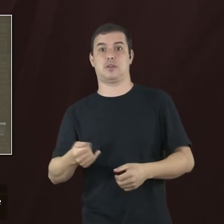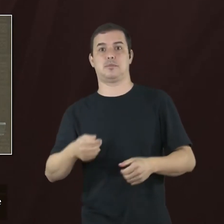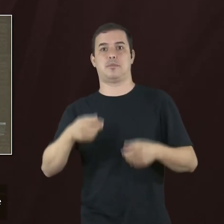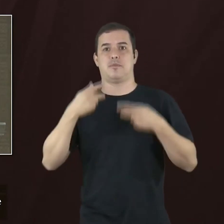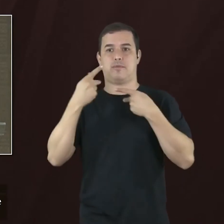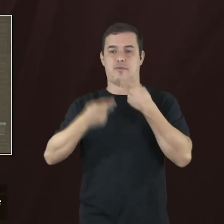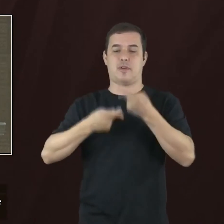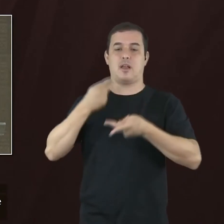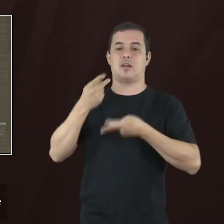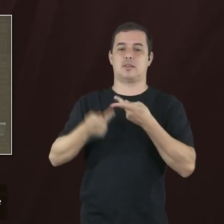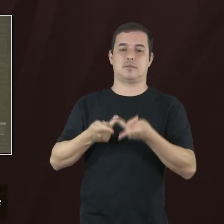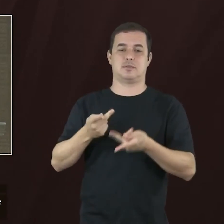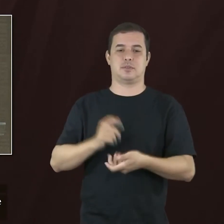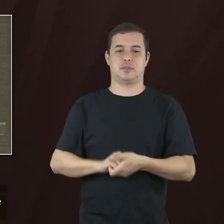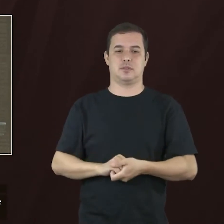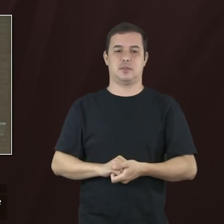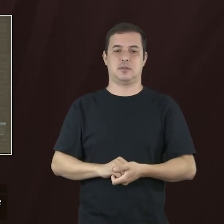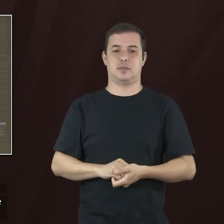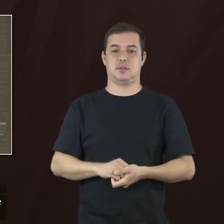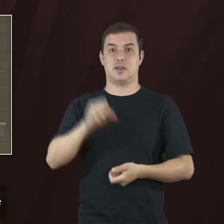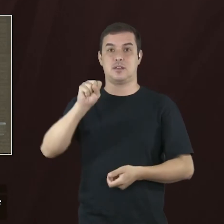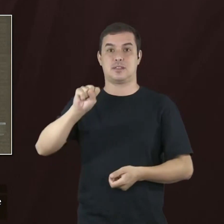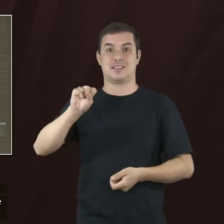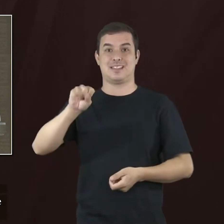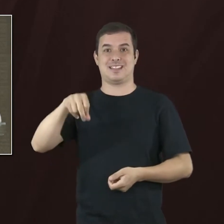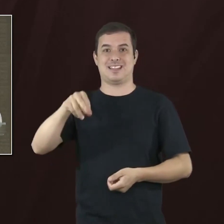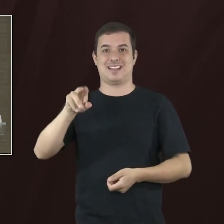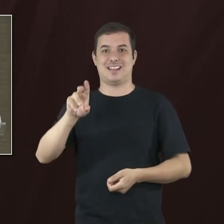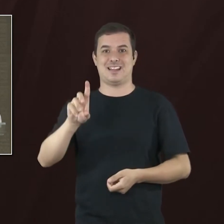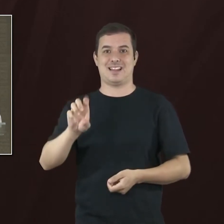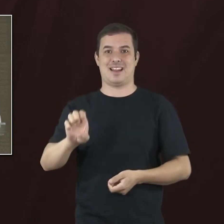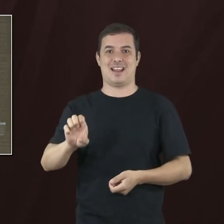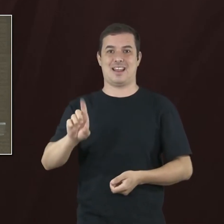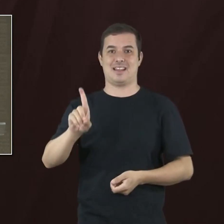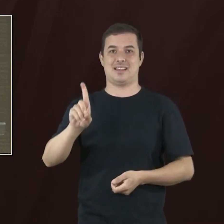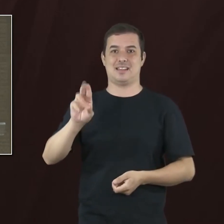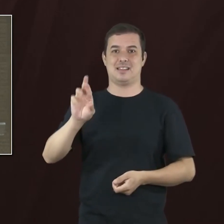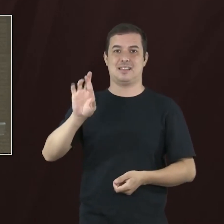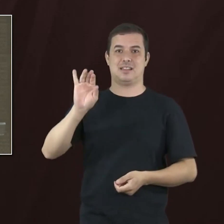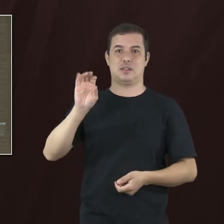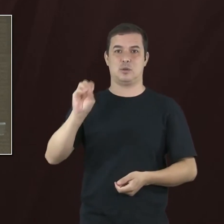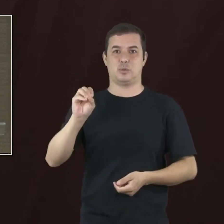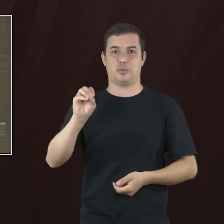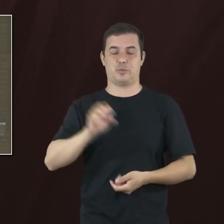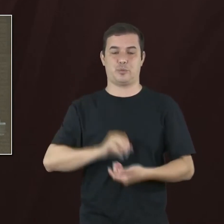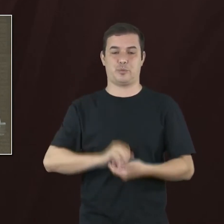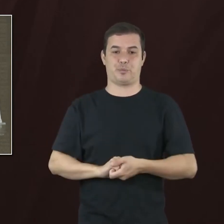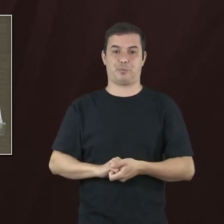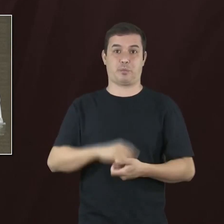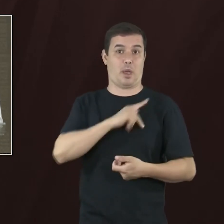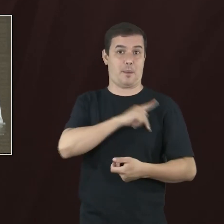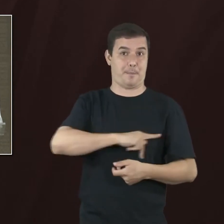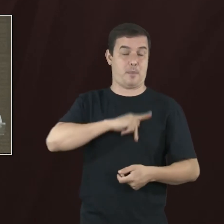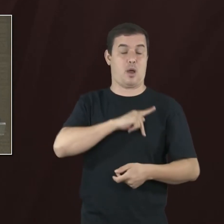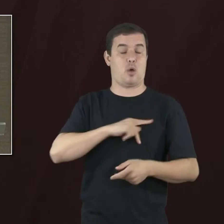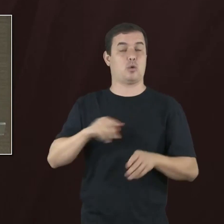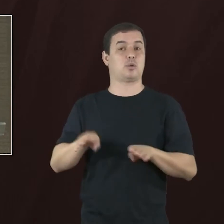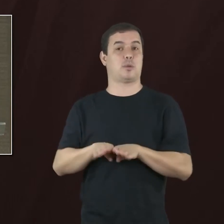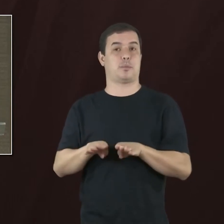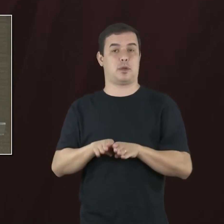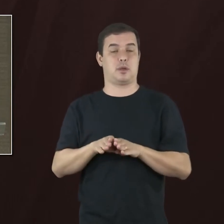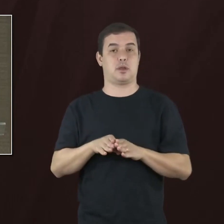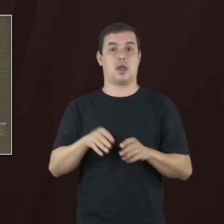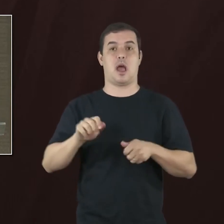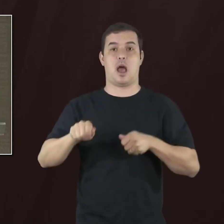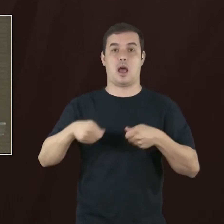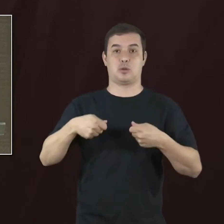Sinédrio. E também Paulo, em no capítulo 24, Paulo